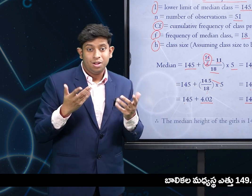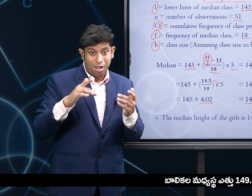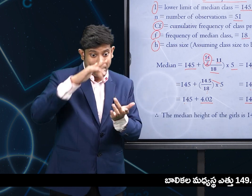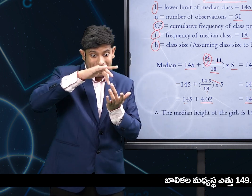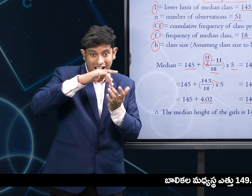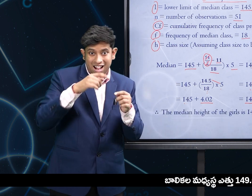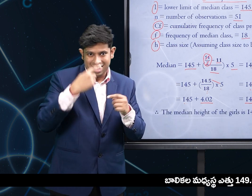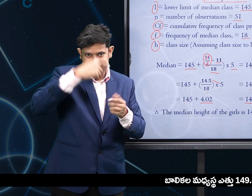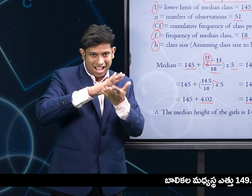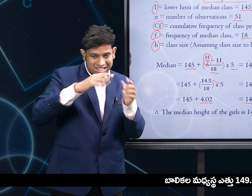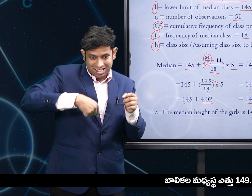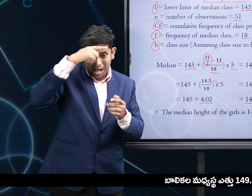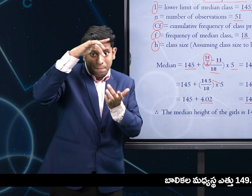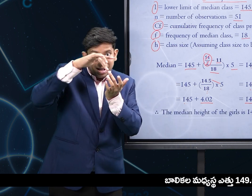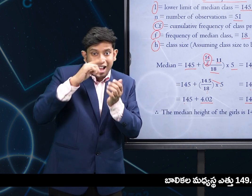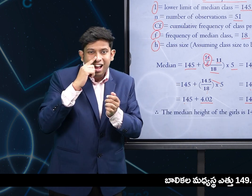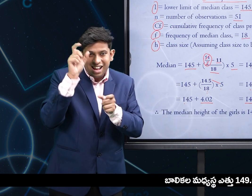కాబట్టి బాలికల మధ్యస్థ ఎత్తు